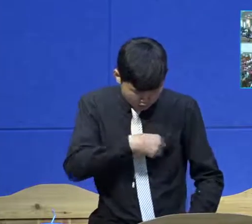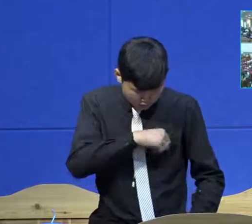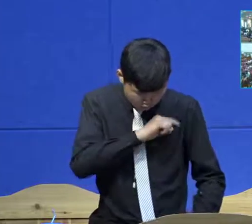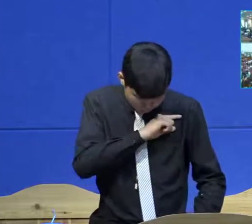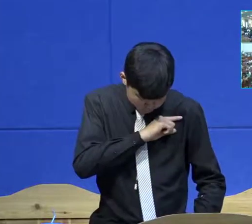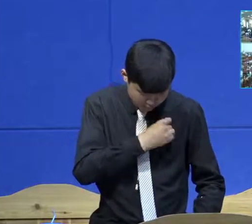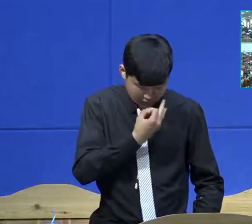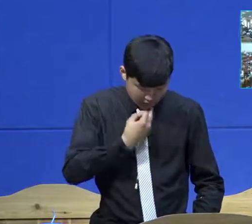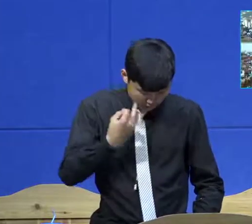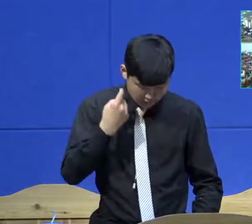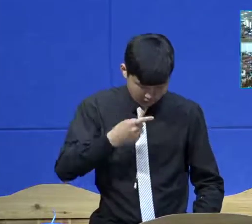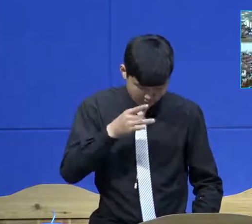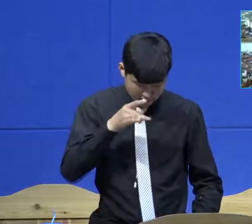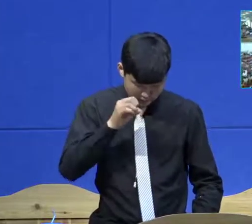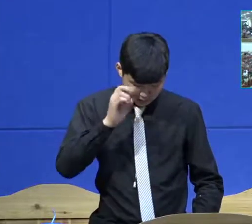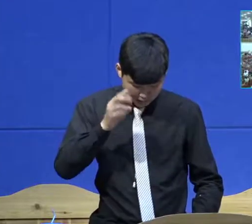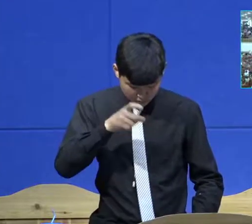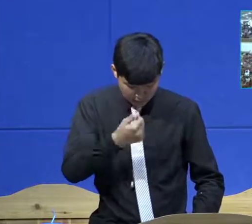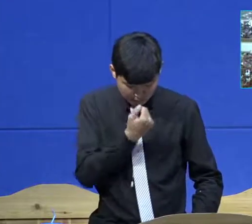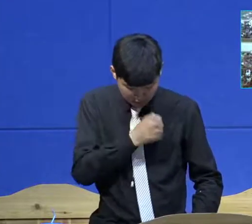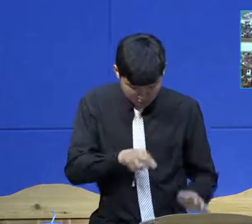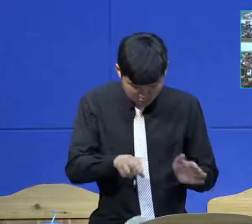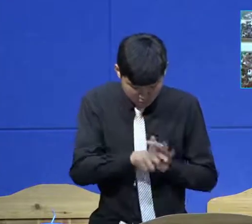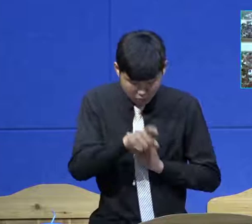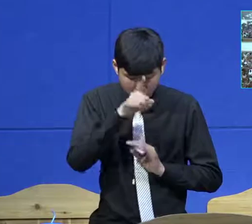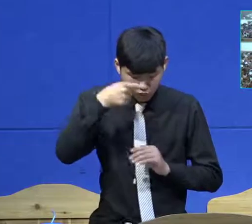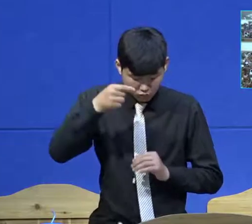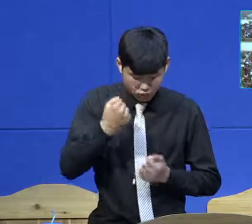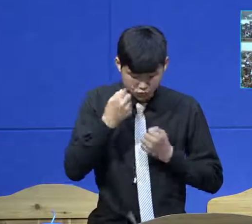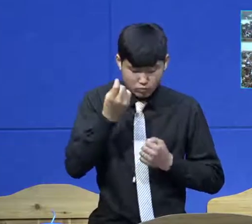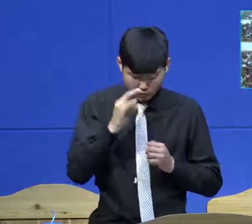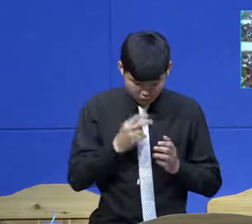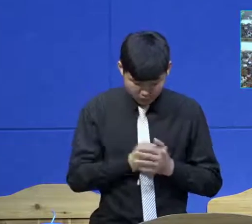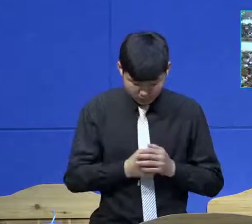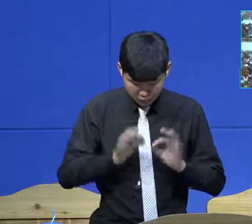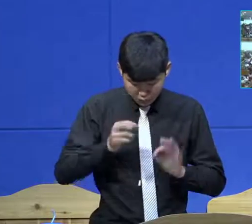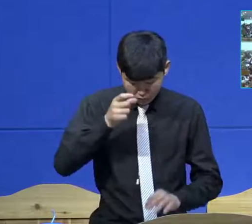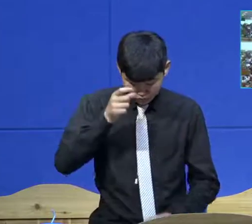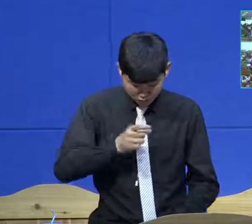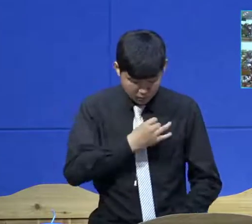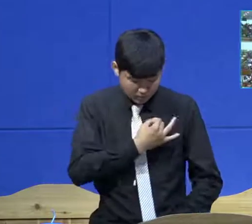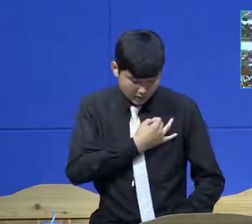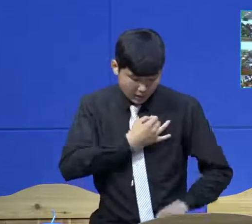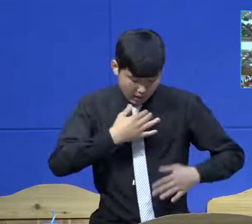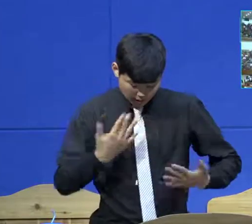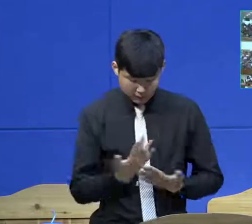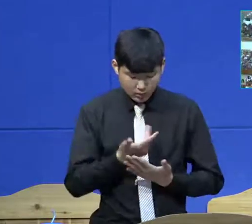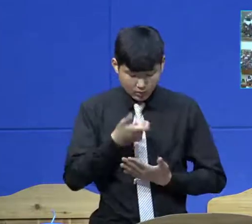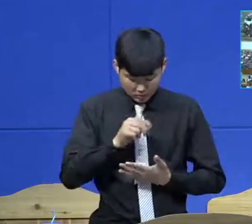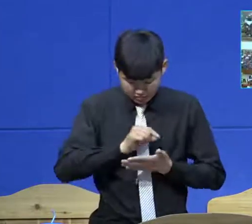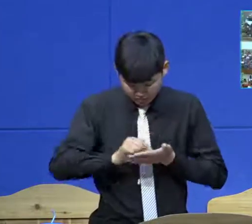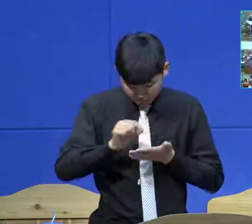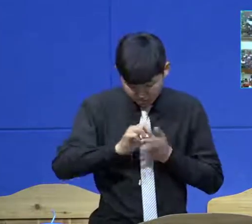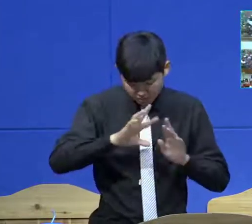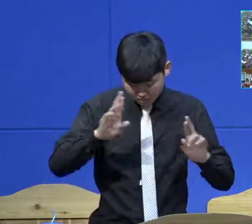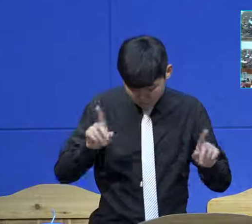юудэ түнчлэн грек хүнийг чаврах бурхны хүч мөн зөвхөн хүн итгэлээр амьдрна гэж